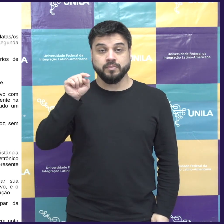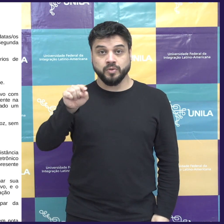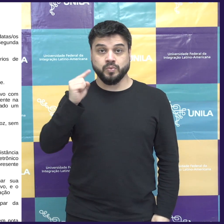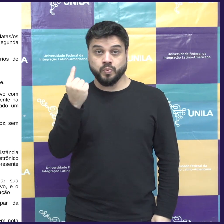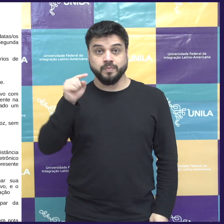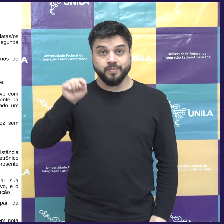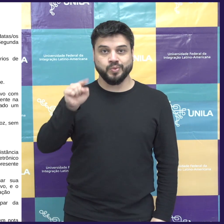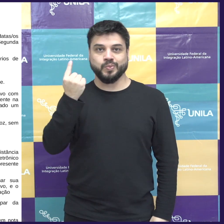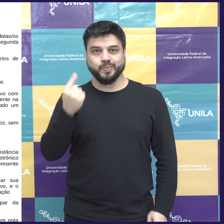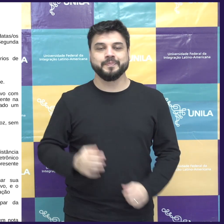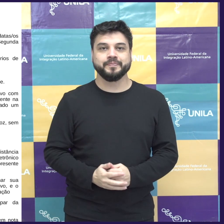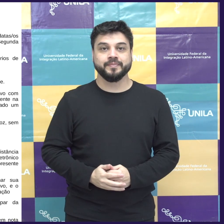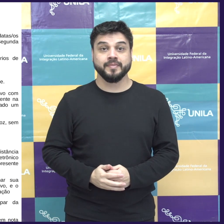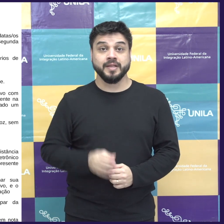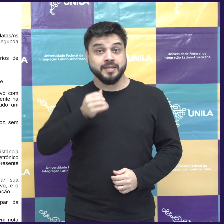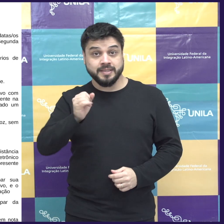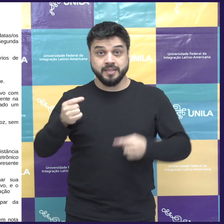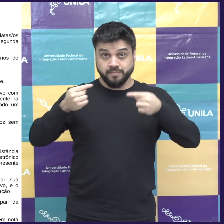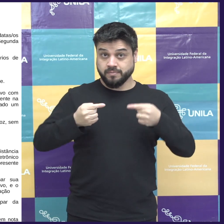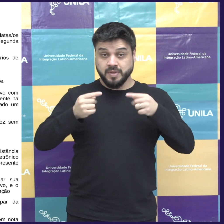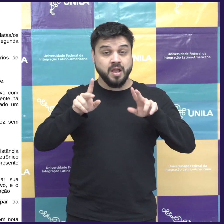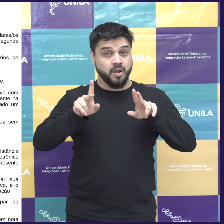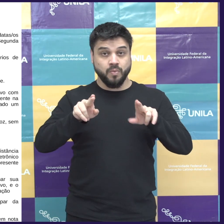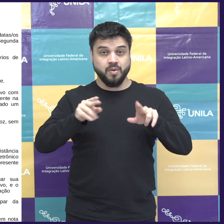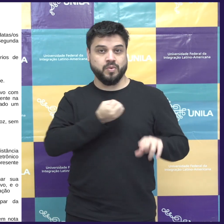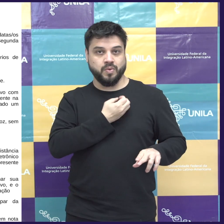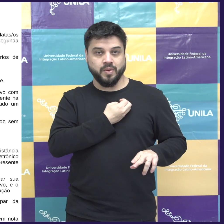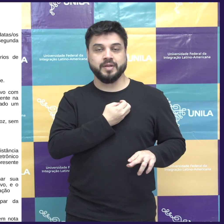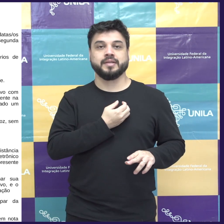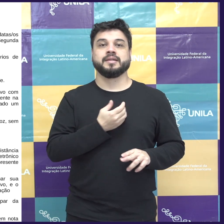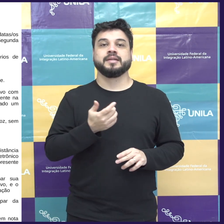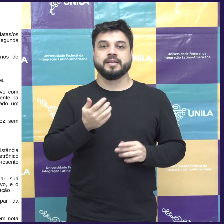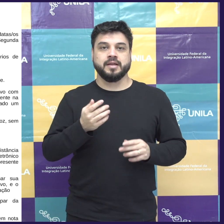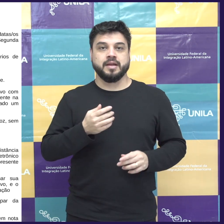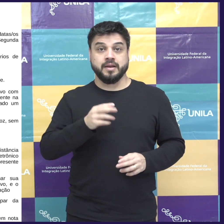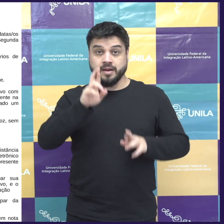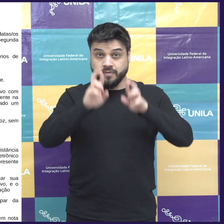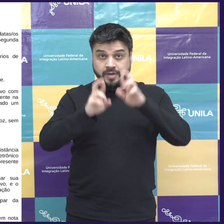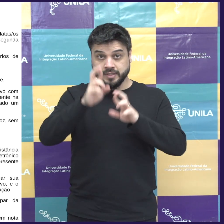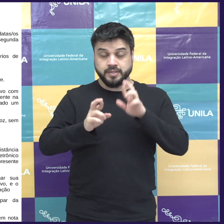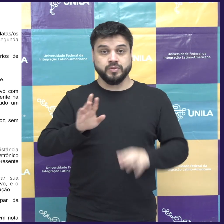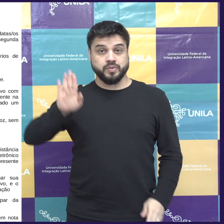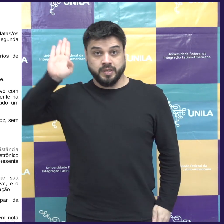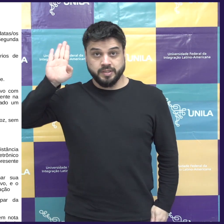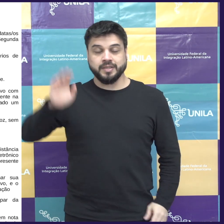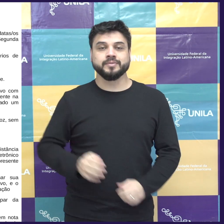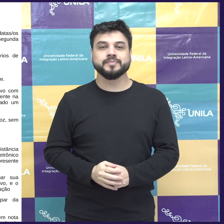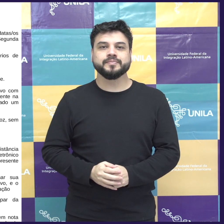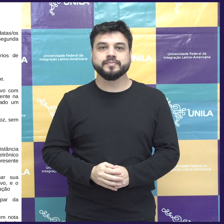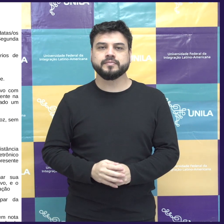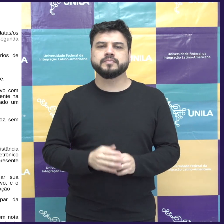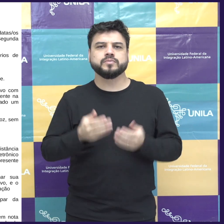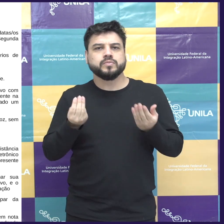5.4.1.1. Em caso de empate na avaliação dos candidatos, os critérios